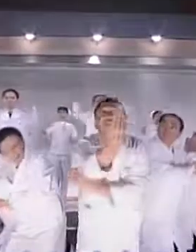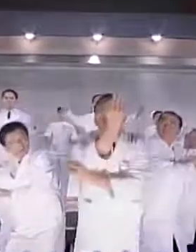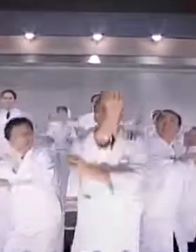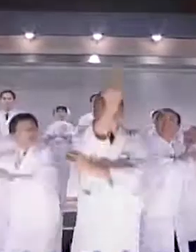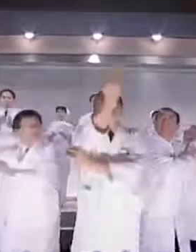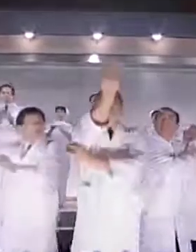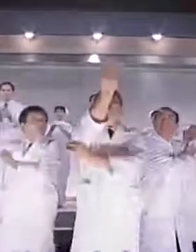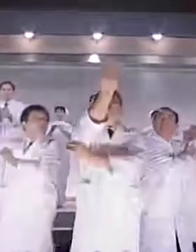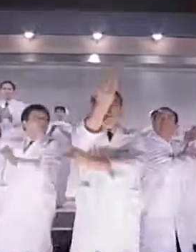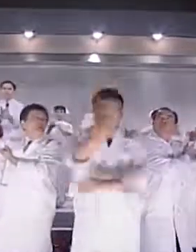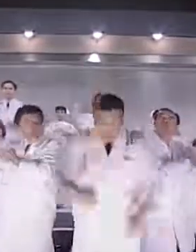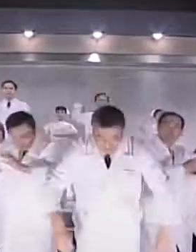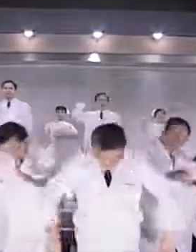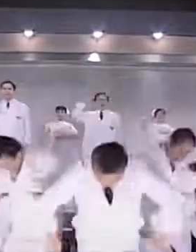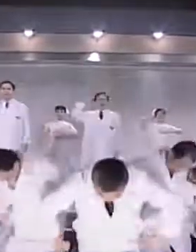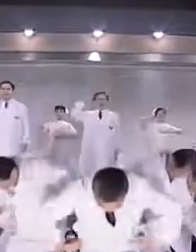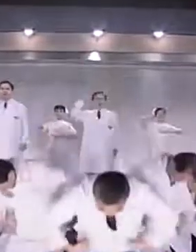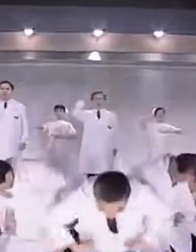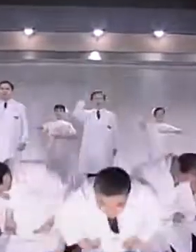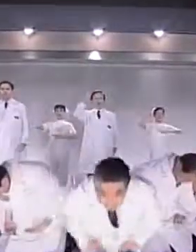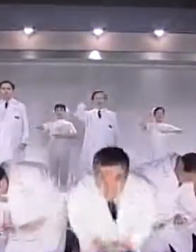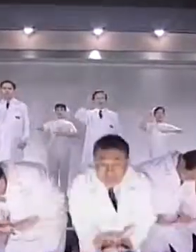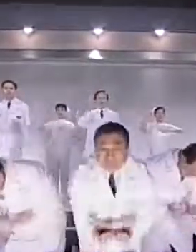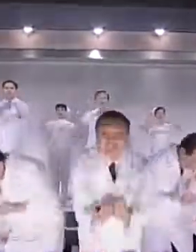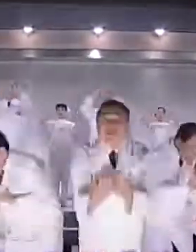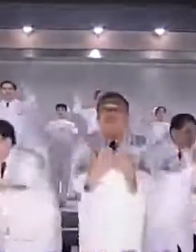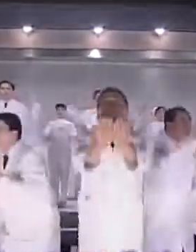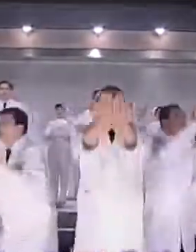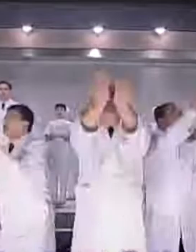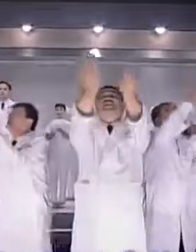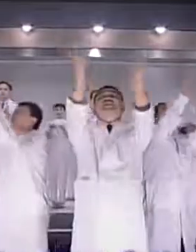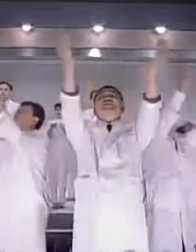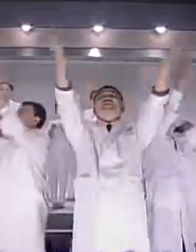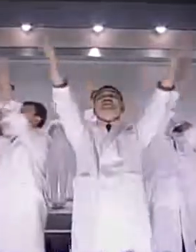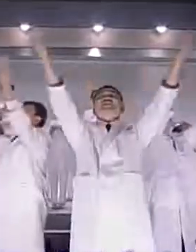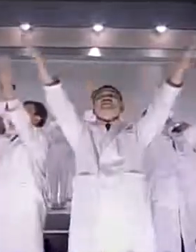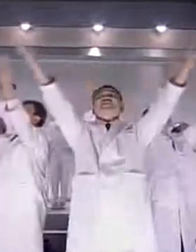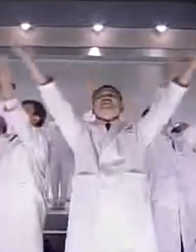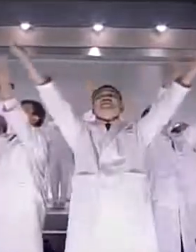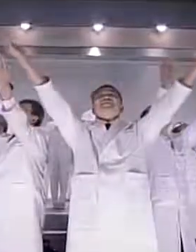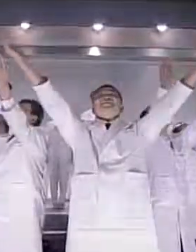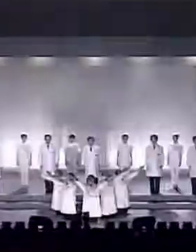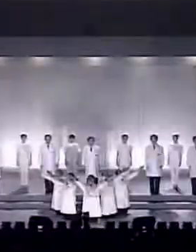无所令，头目虽恼息世人。